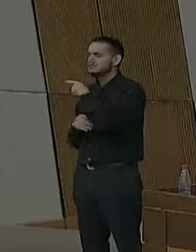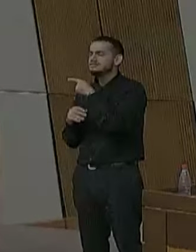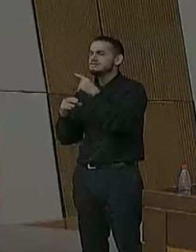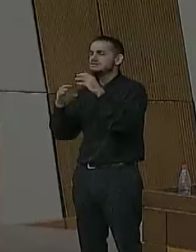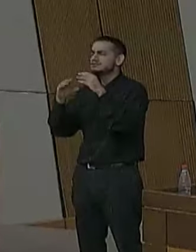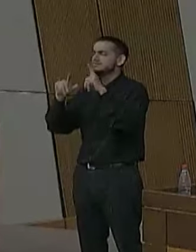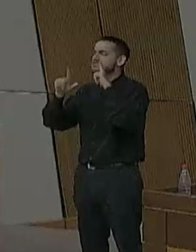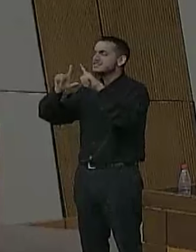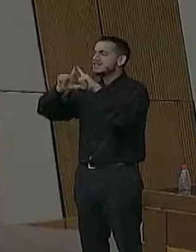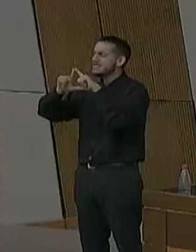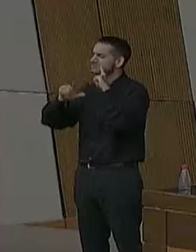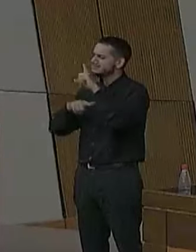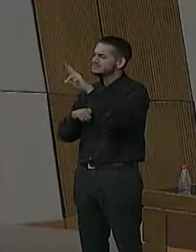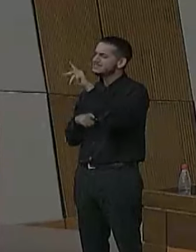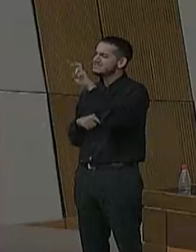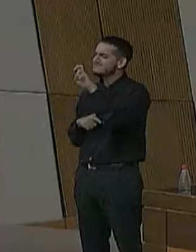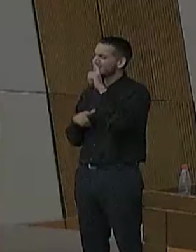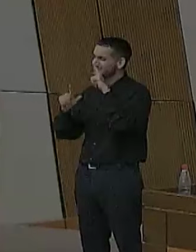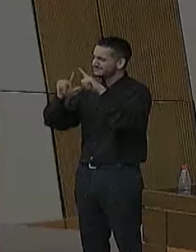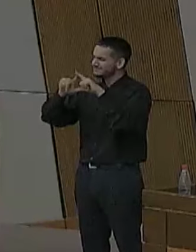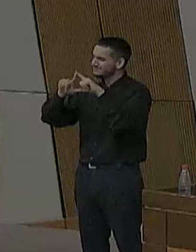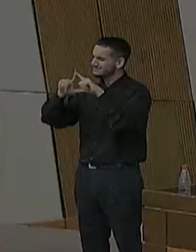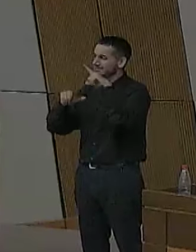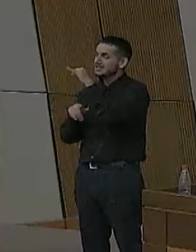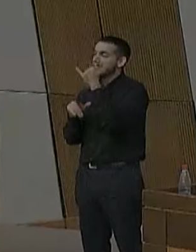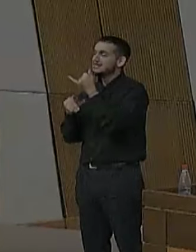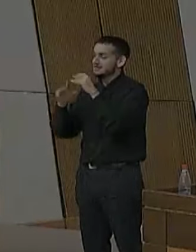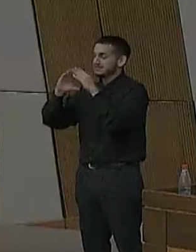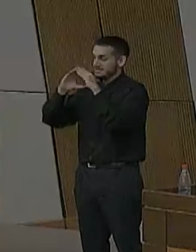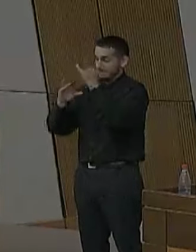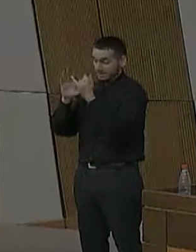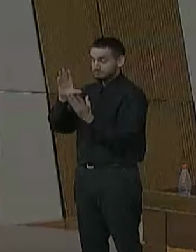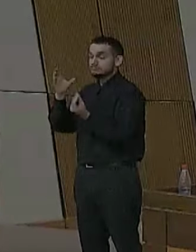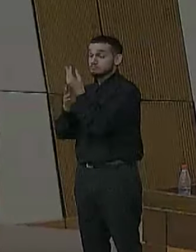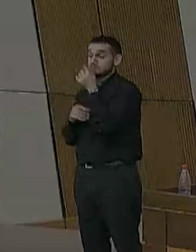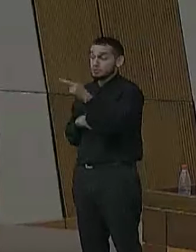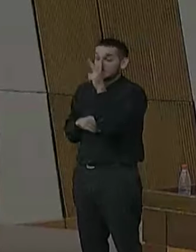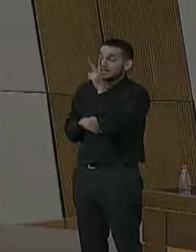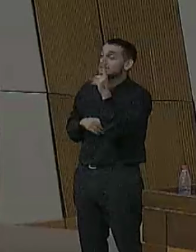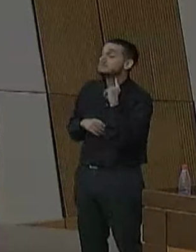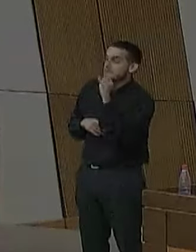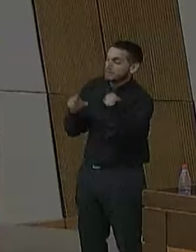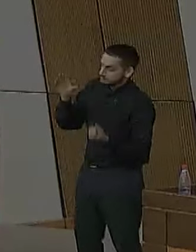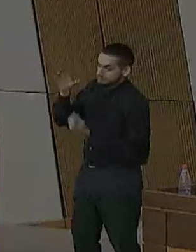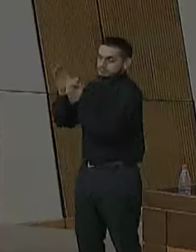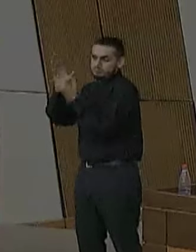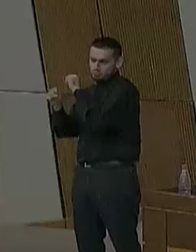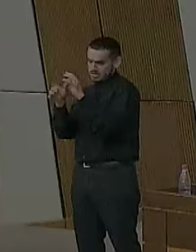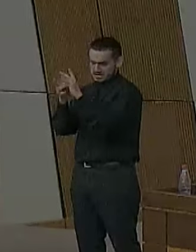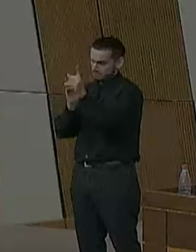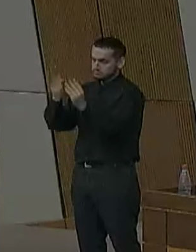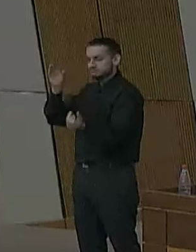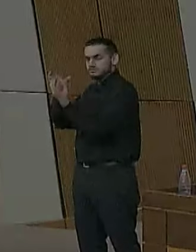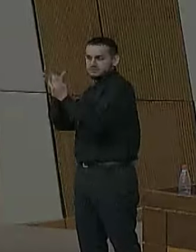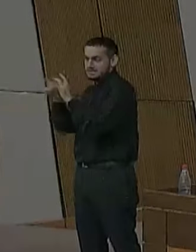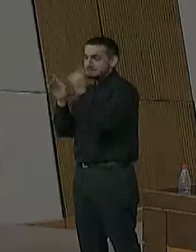Drive, para que todos los aportes que tengan puedan subir al lado de cada uno de los artículos de la anterior